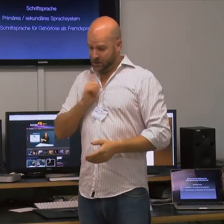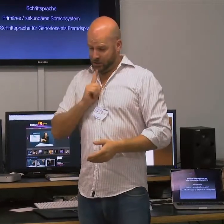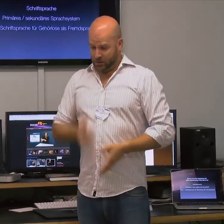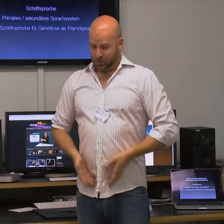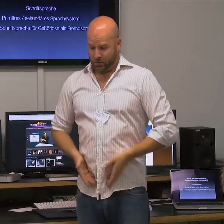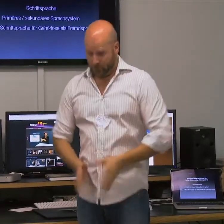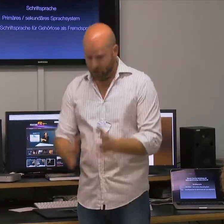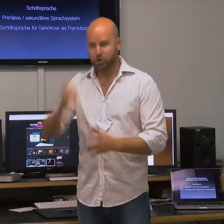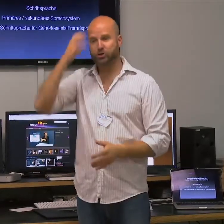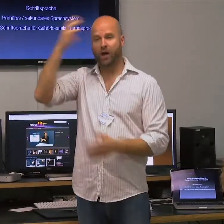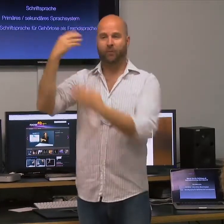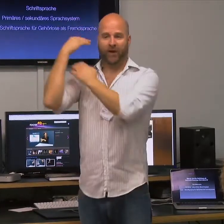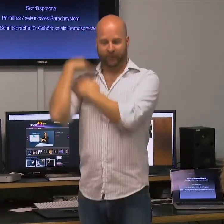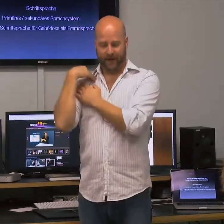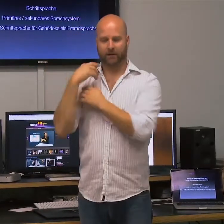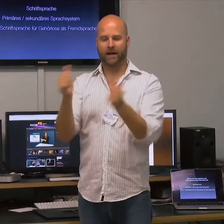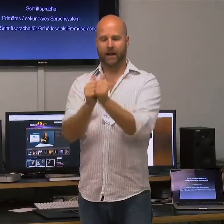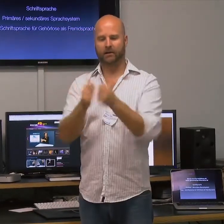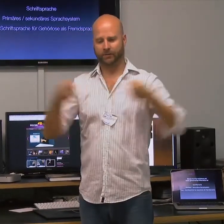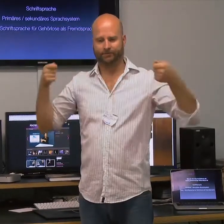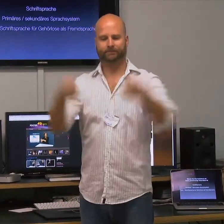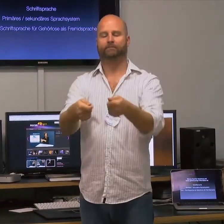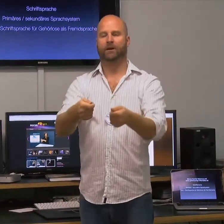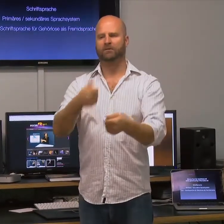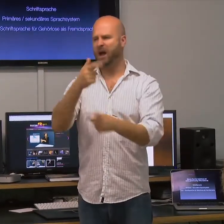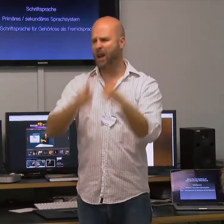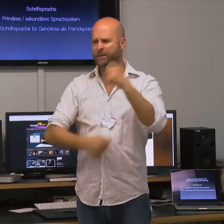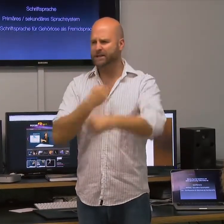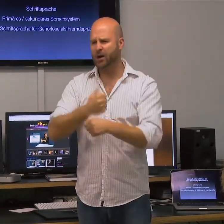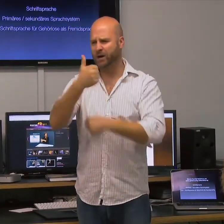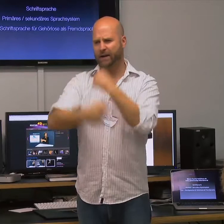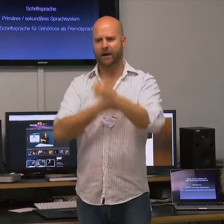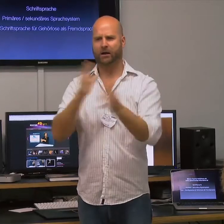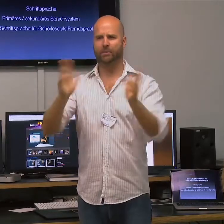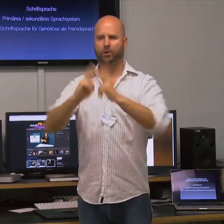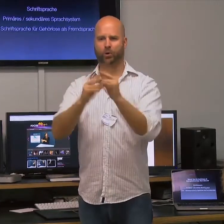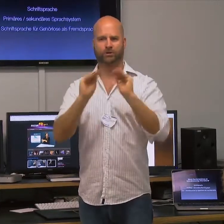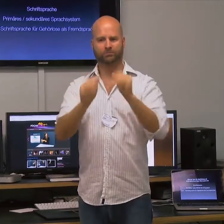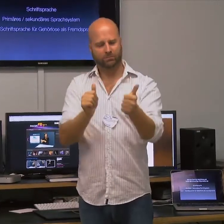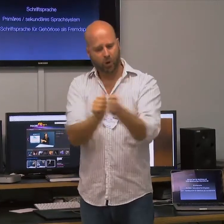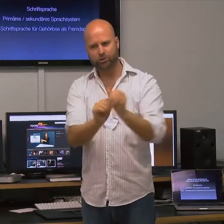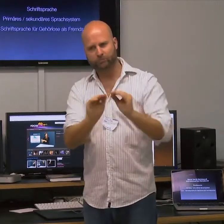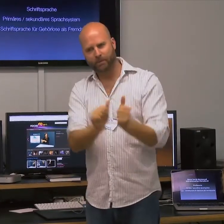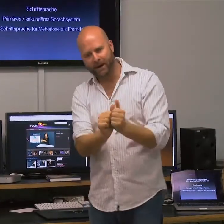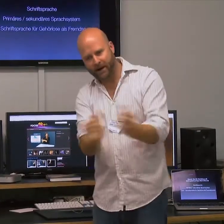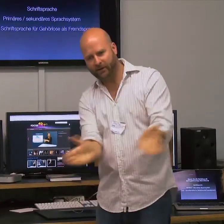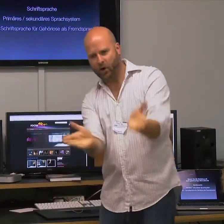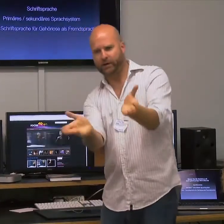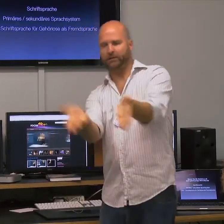Riesenvorbild. Wenn ein gehörloses Kind auf die Welt kommt, bekommen die Eltern Staatsfinanzierung für Gebärdensprachkurse